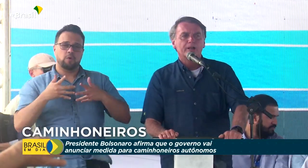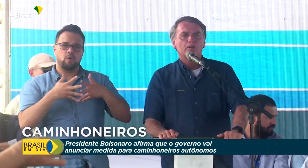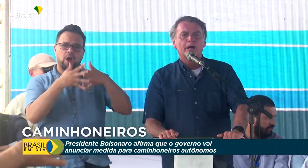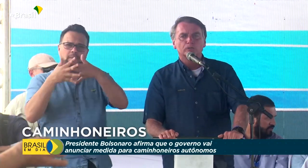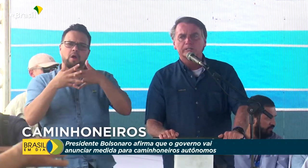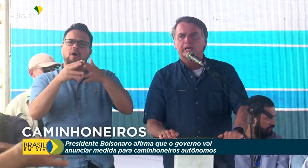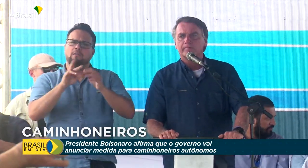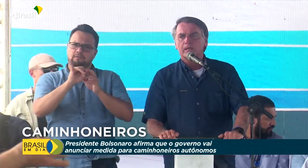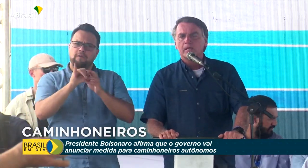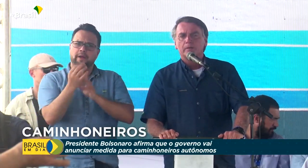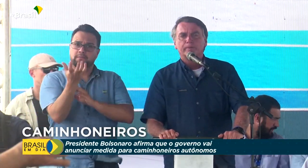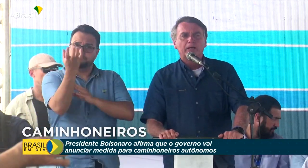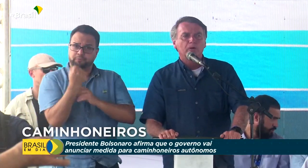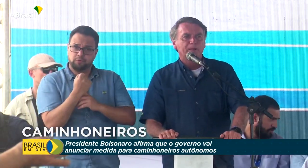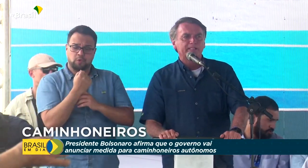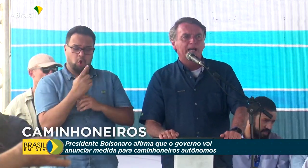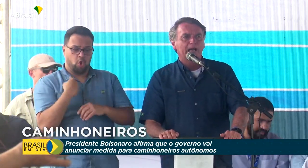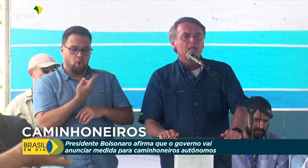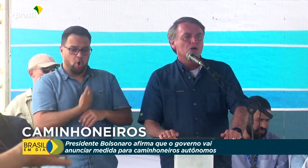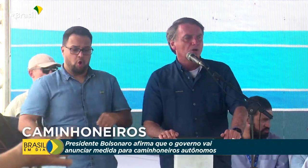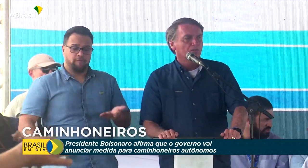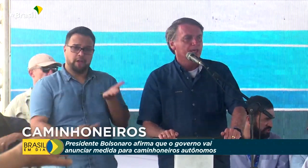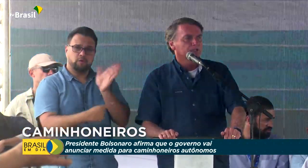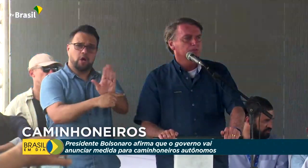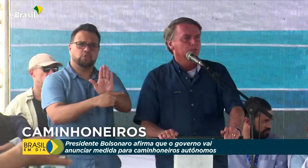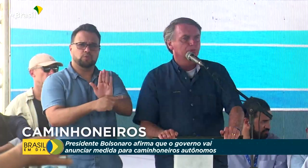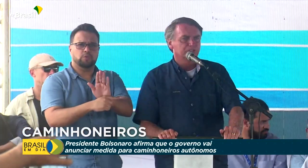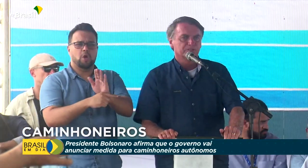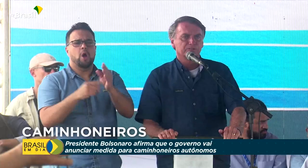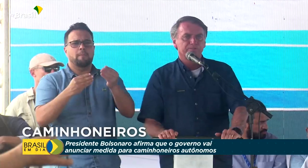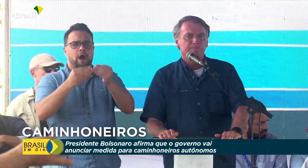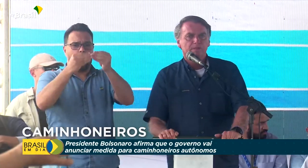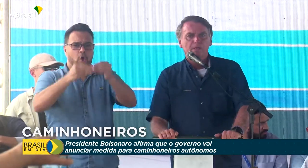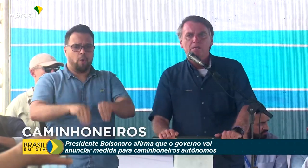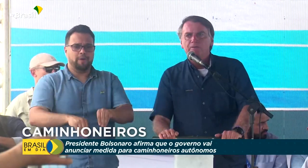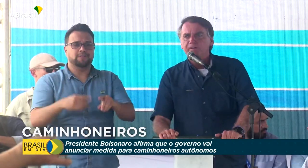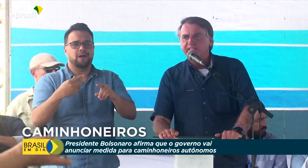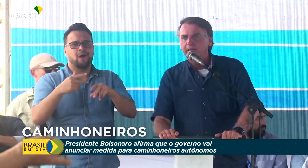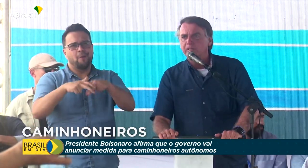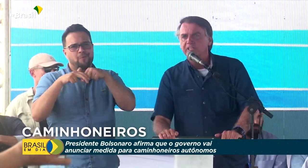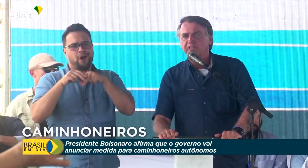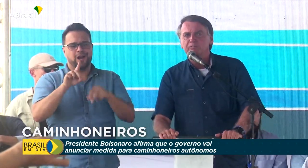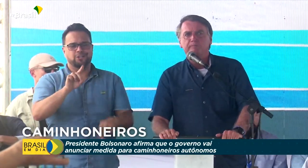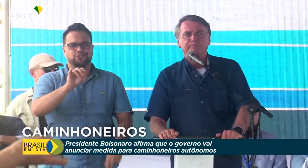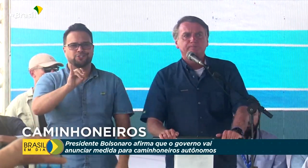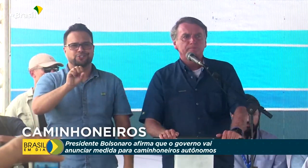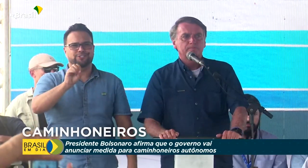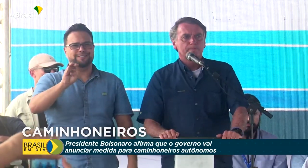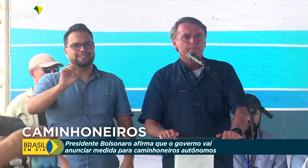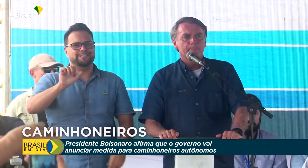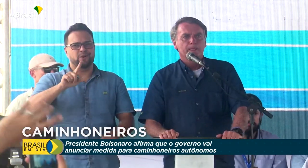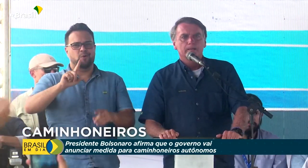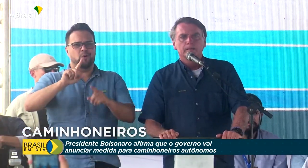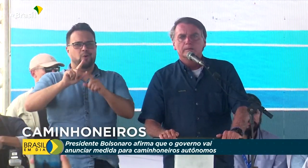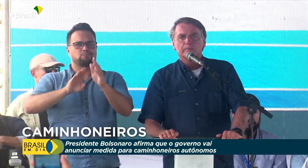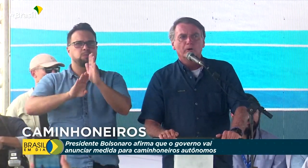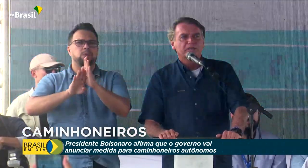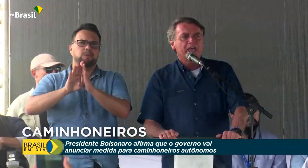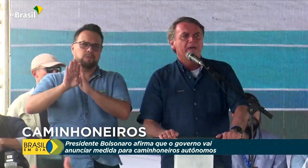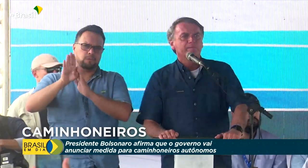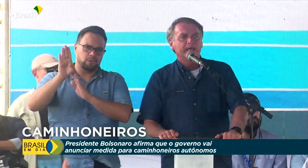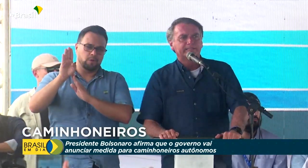receberão uma ajuda para compensar o aumento do diesel fazemos isso